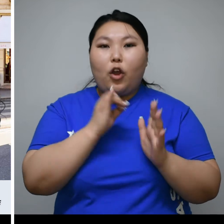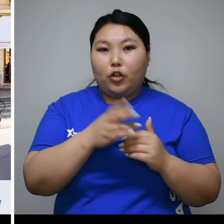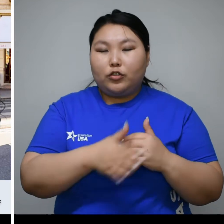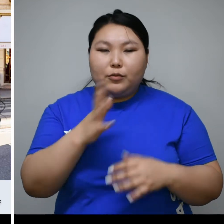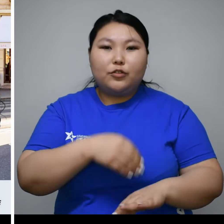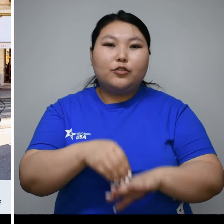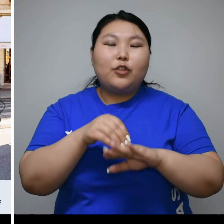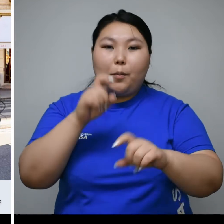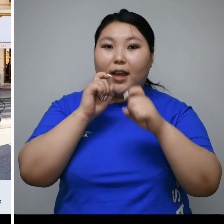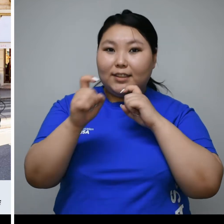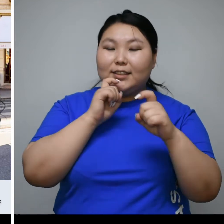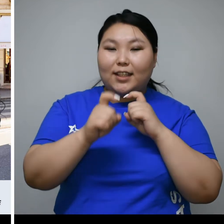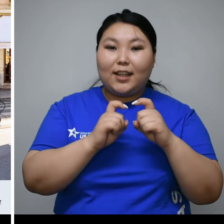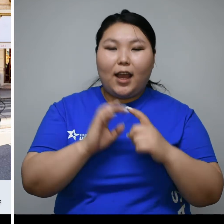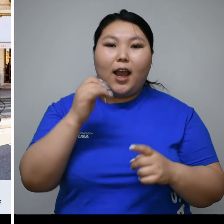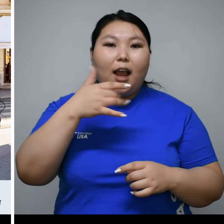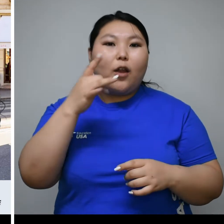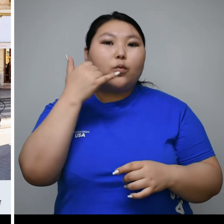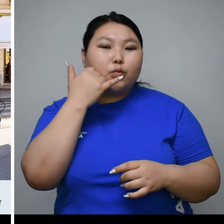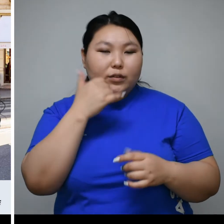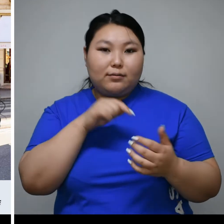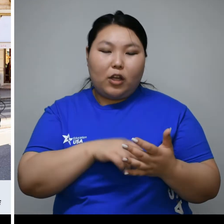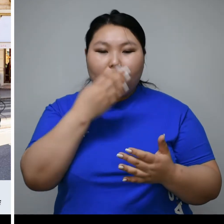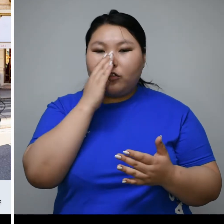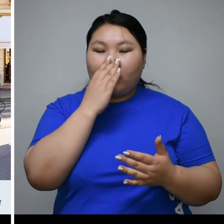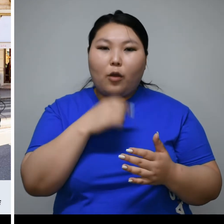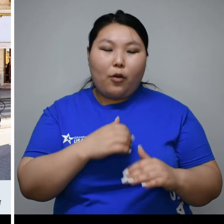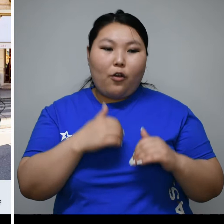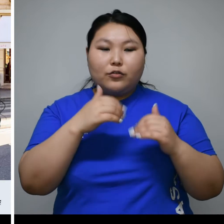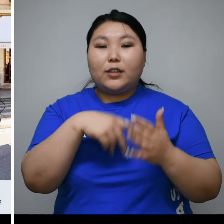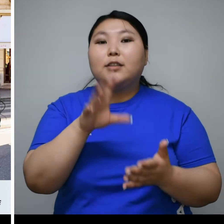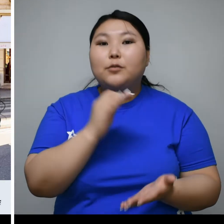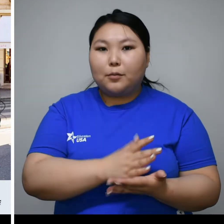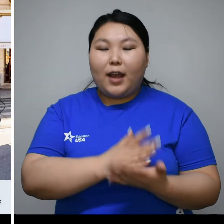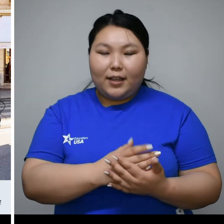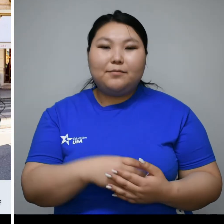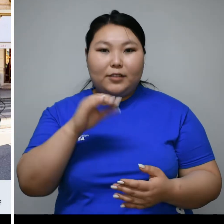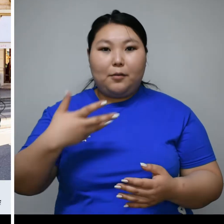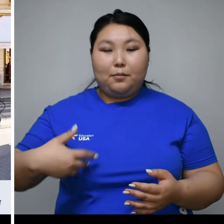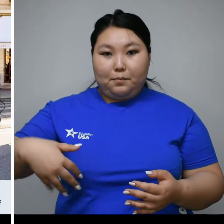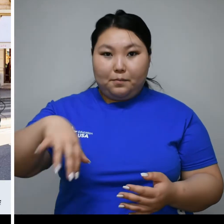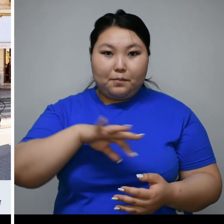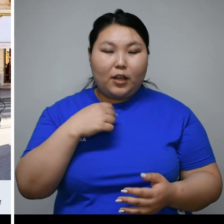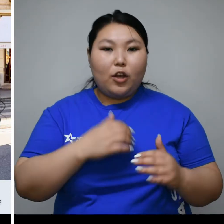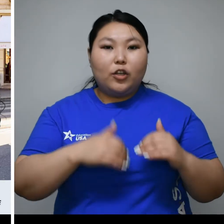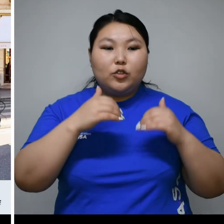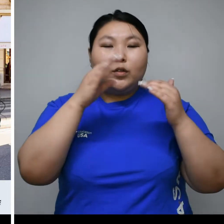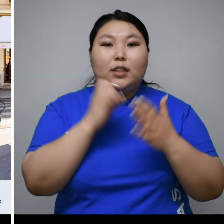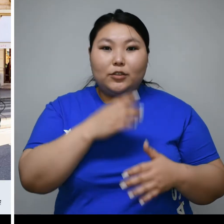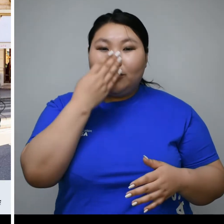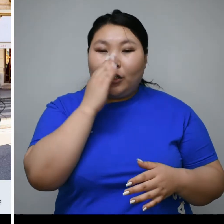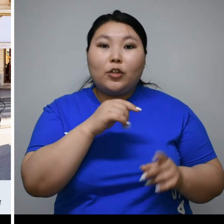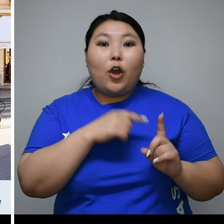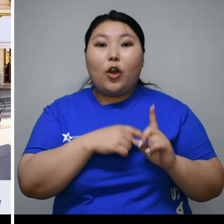бид нэр одоо тогтмол харилцаатай тэгээд гар утасны одоо ингээд тоглоом хөгжүүлээд явж байгаа. За тэгээд бидний